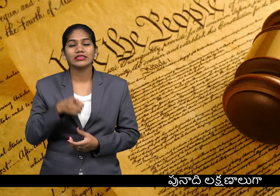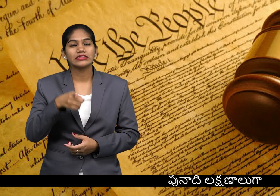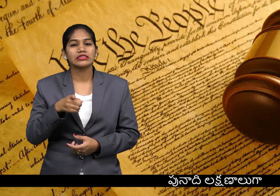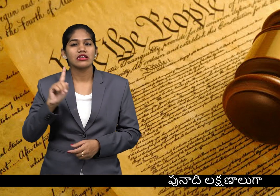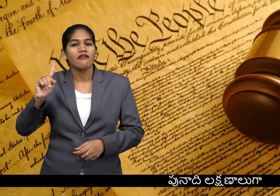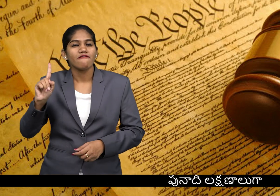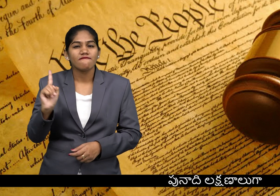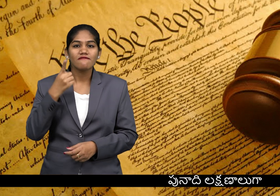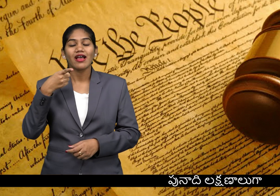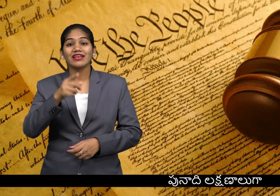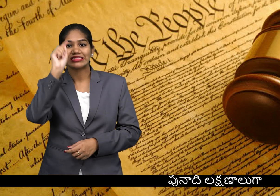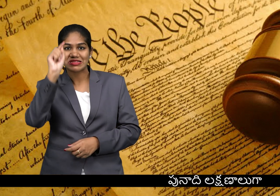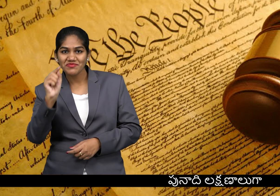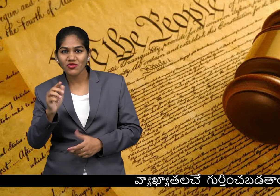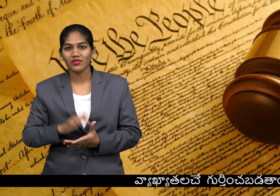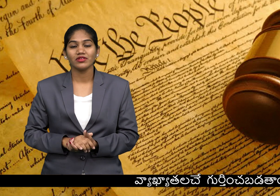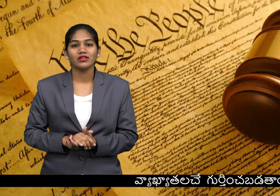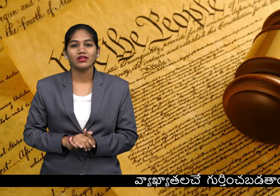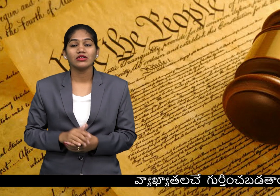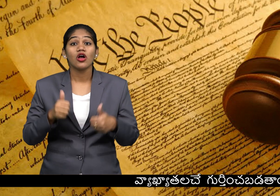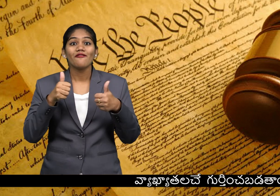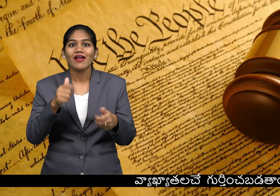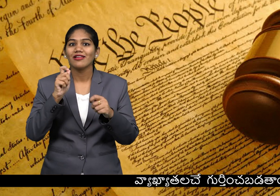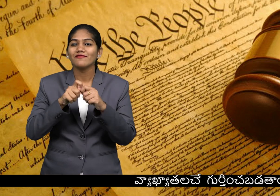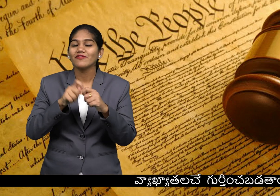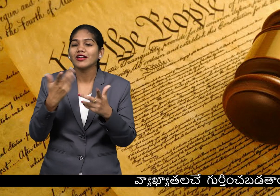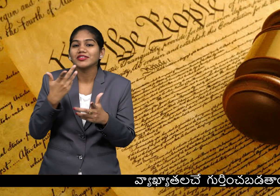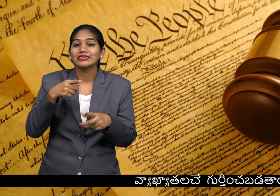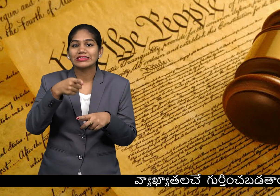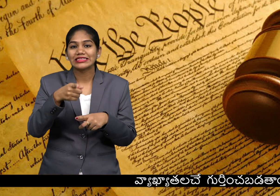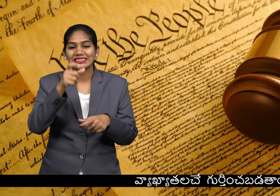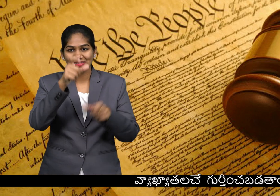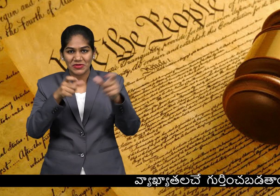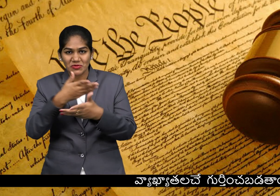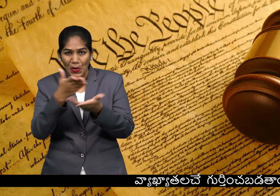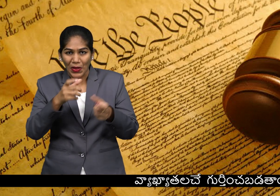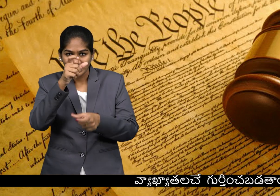వ్యాఖ్యాతలచే గుర్తించబడతాయి.